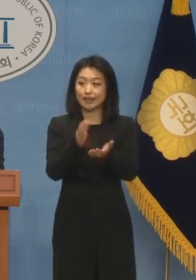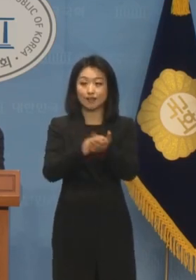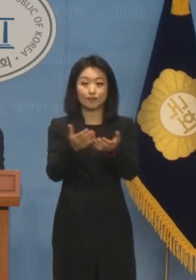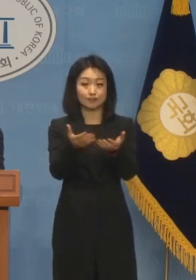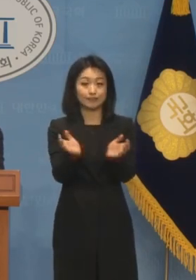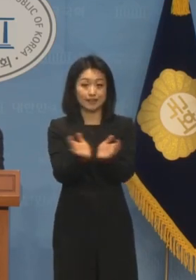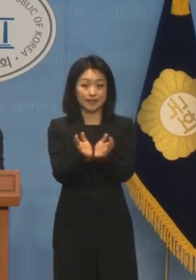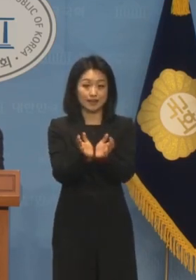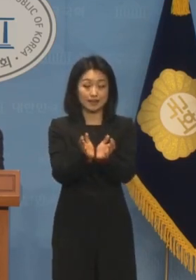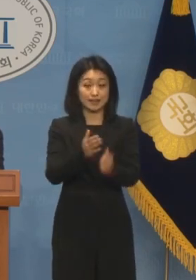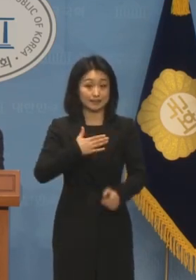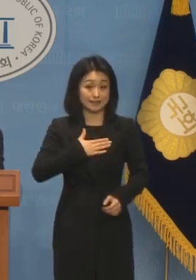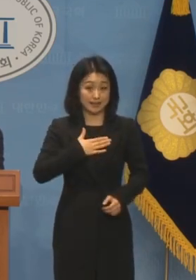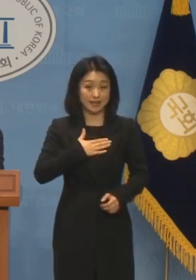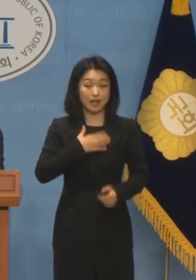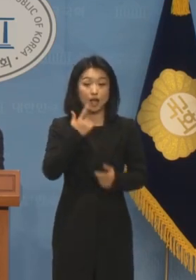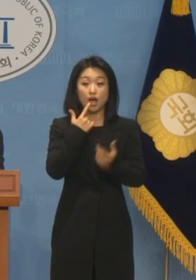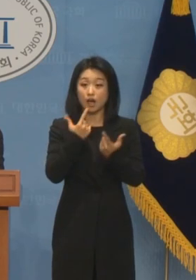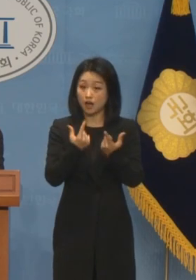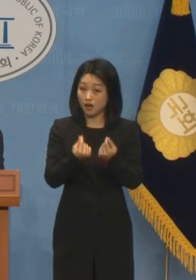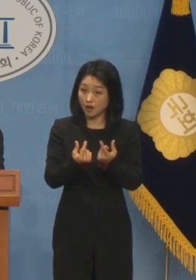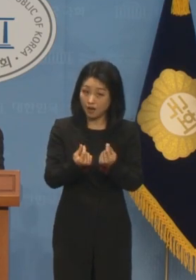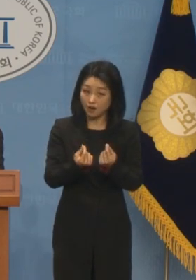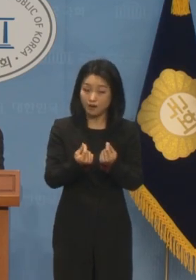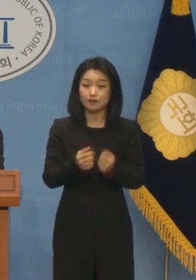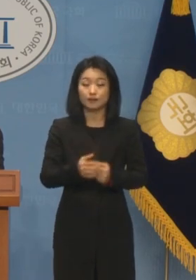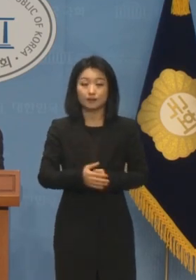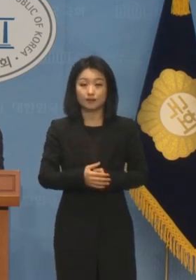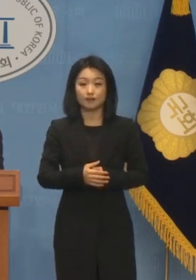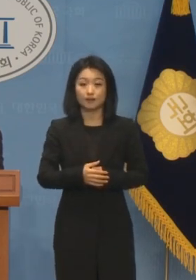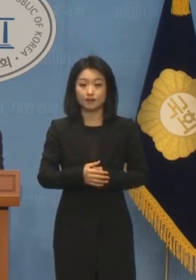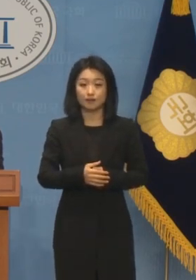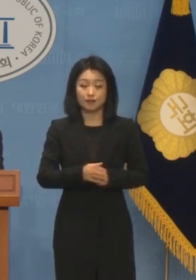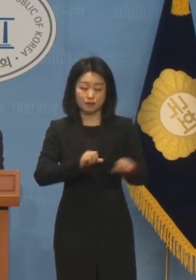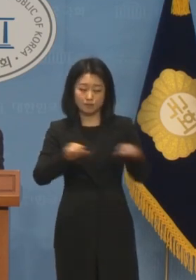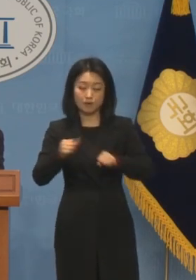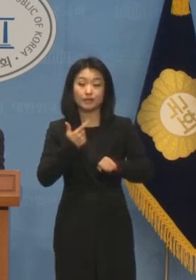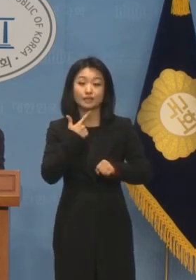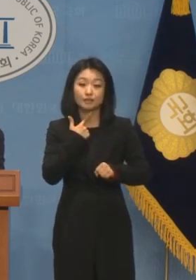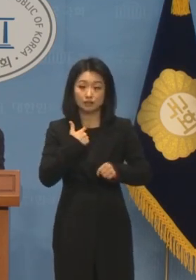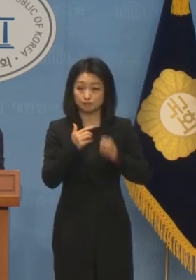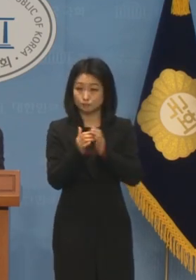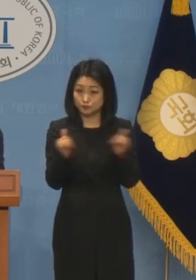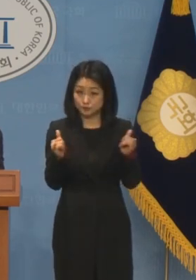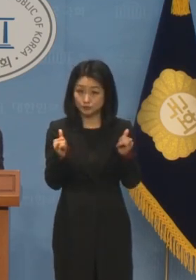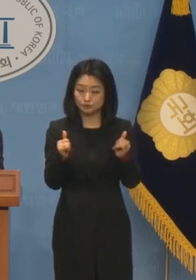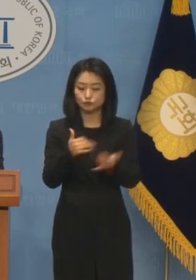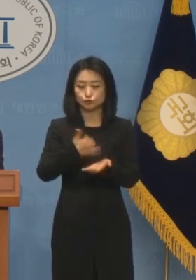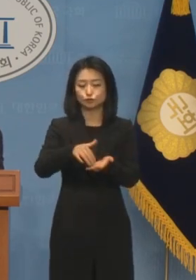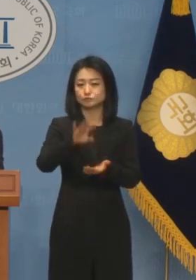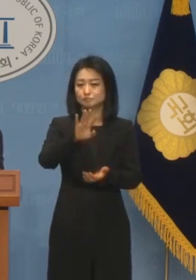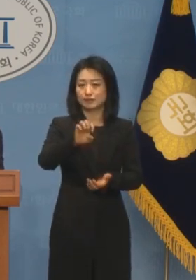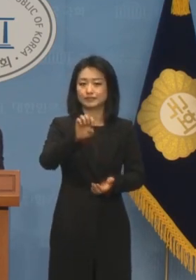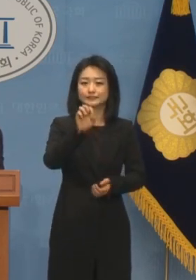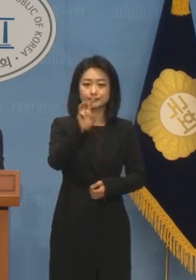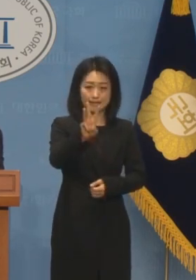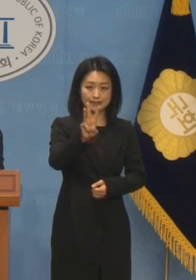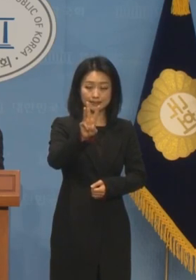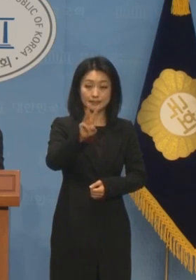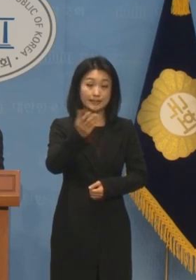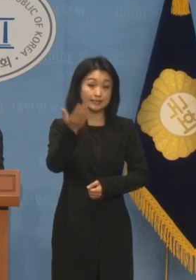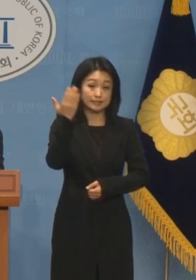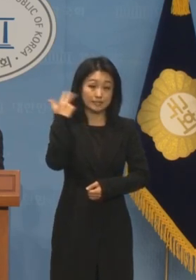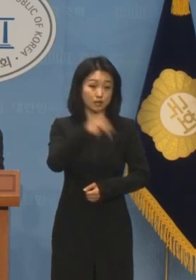개혁신당에는 저와 같은 서사의 주인공이 43분 계십니다. 이분들은 모두